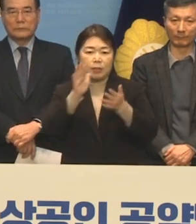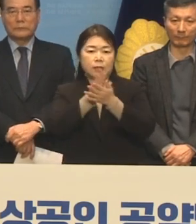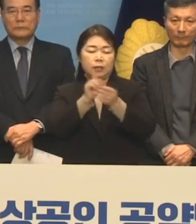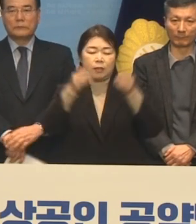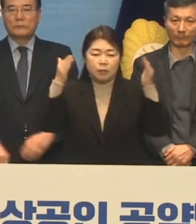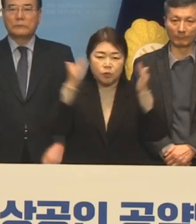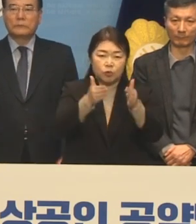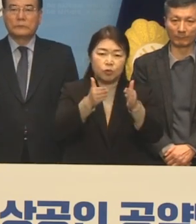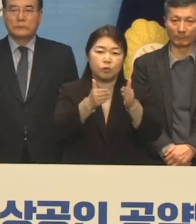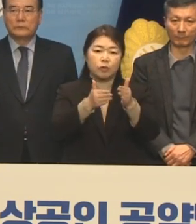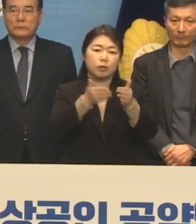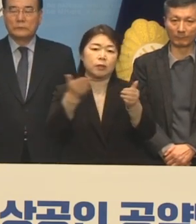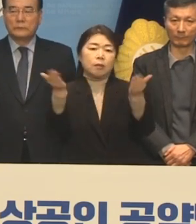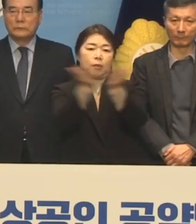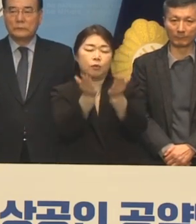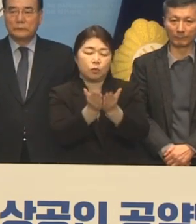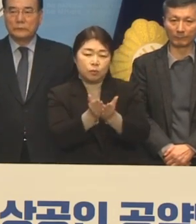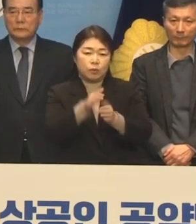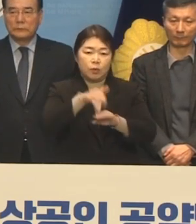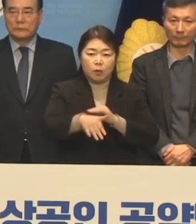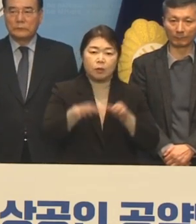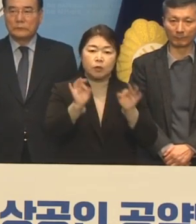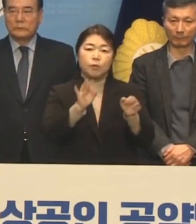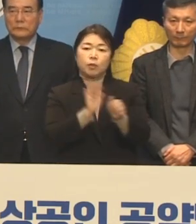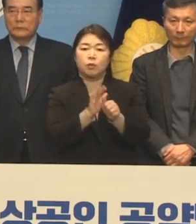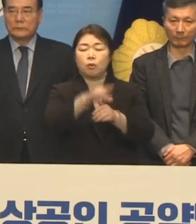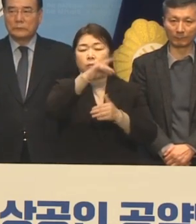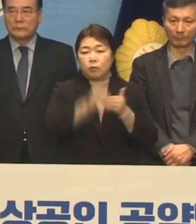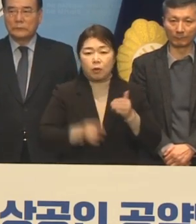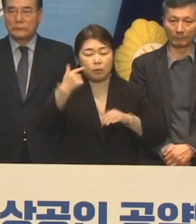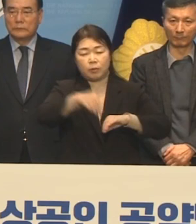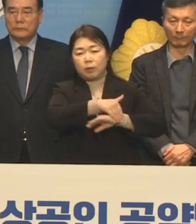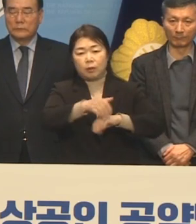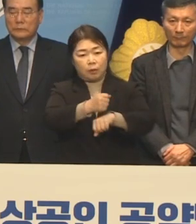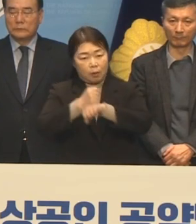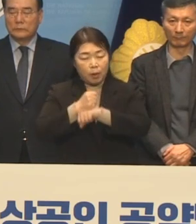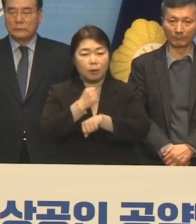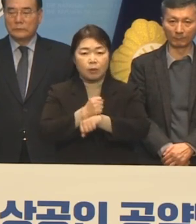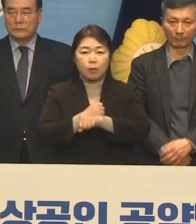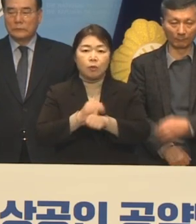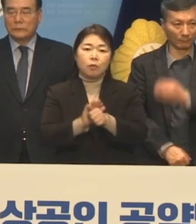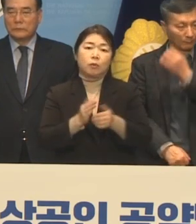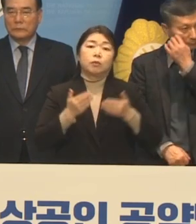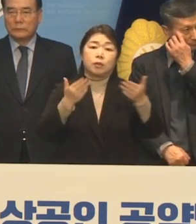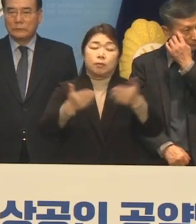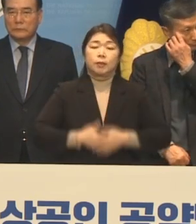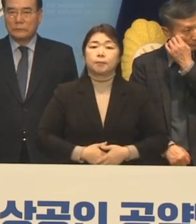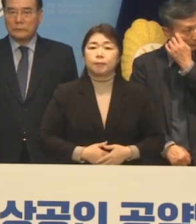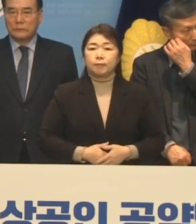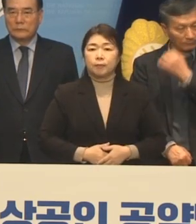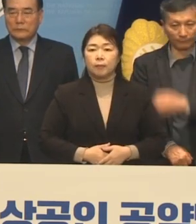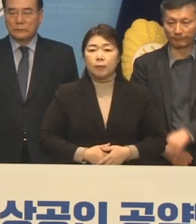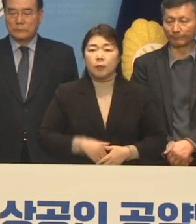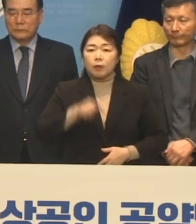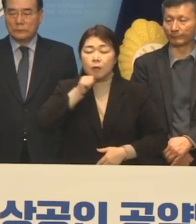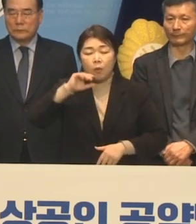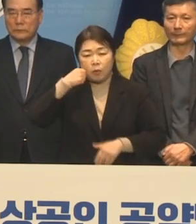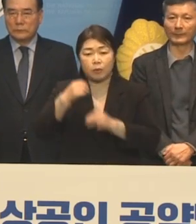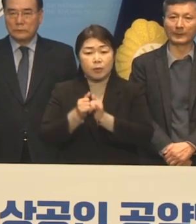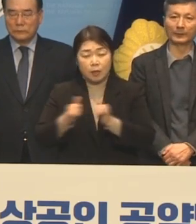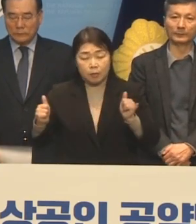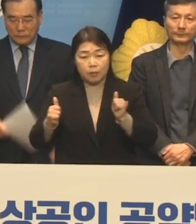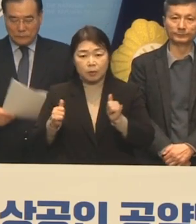생업주기별 맞춤형 금융지원 프로그램 개발 등을 적극 추진하겠습니다. 특히 영세소상공인